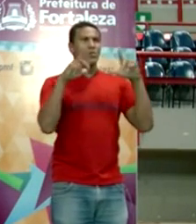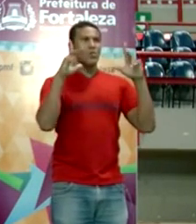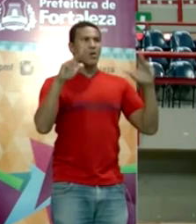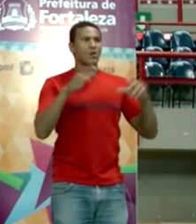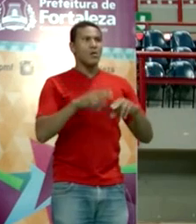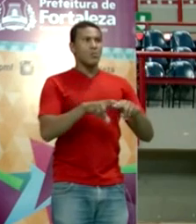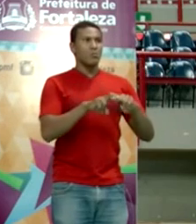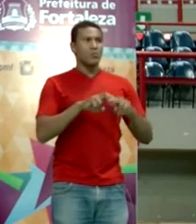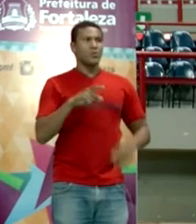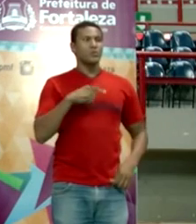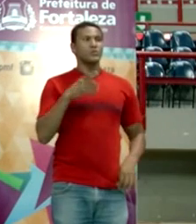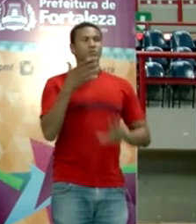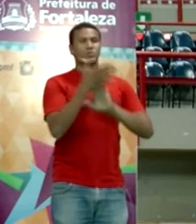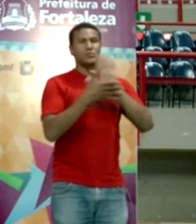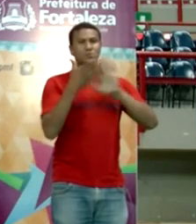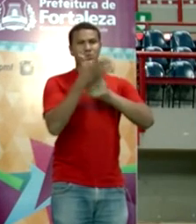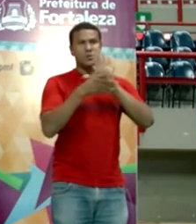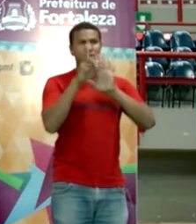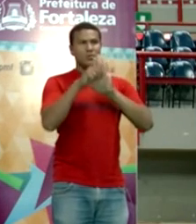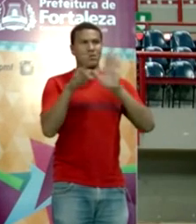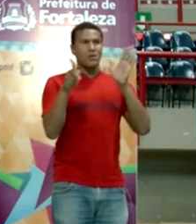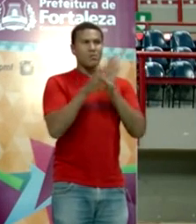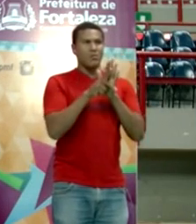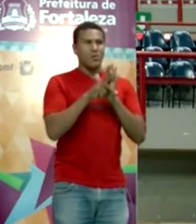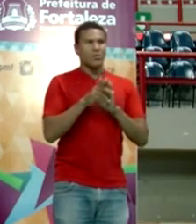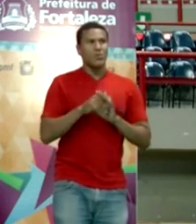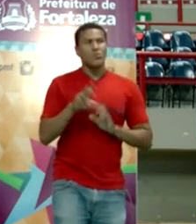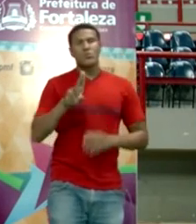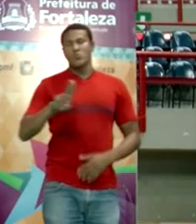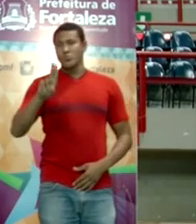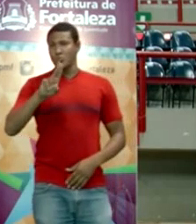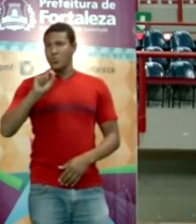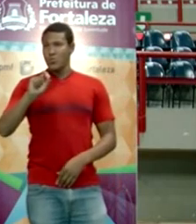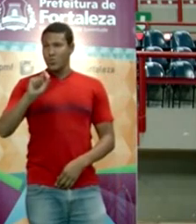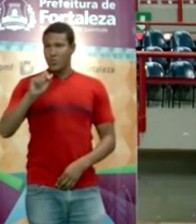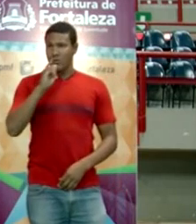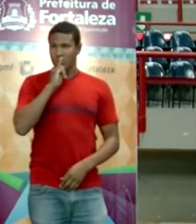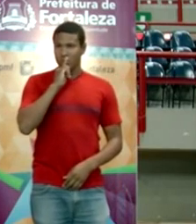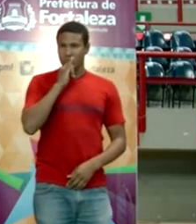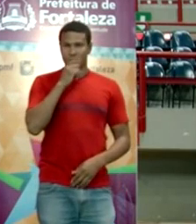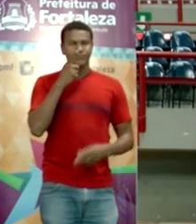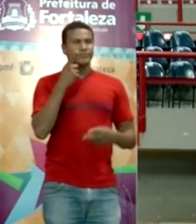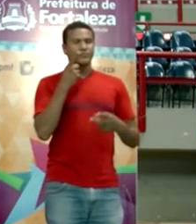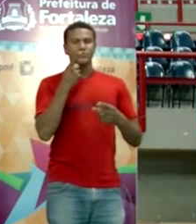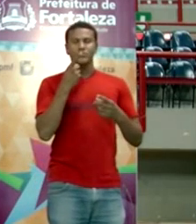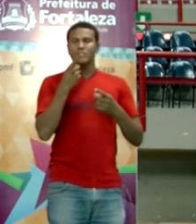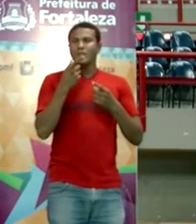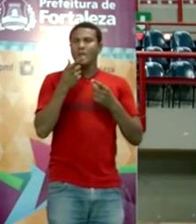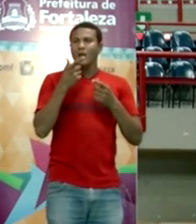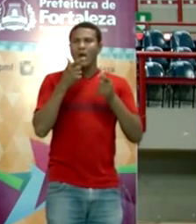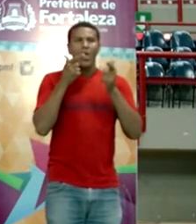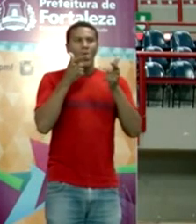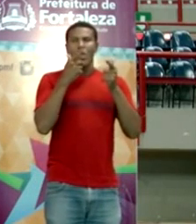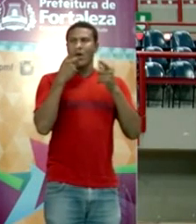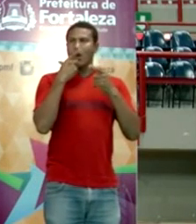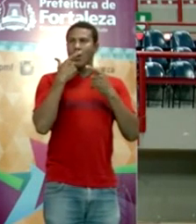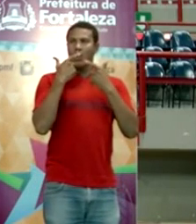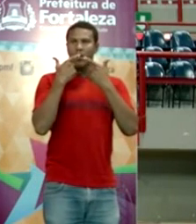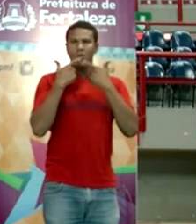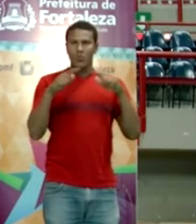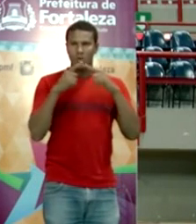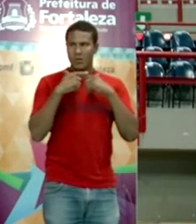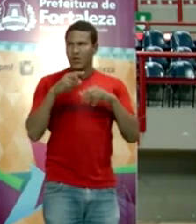a linguagem desse gênero em uso é expressões linguísticas populares, palavras de